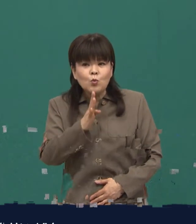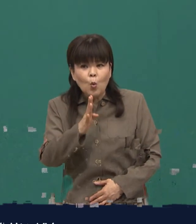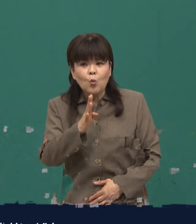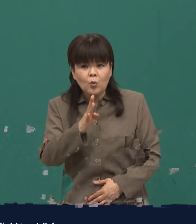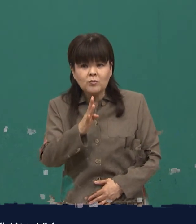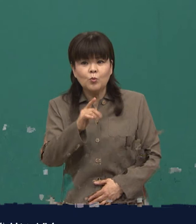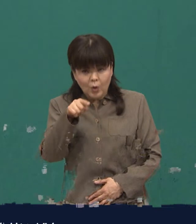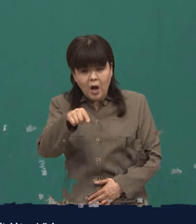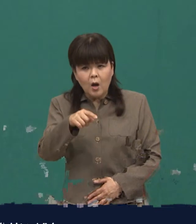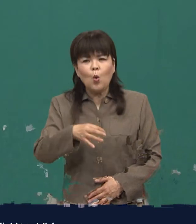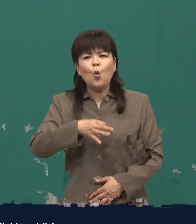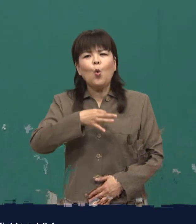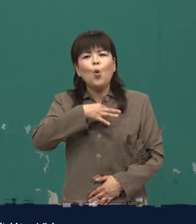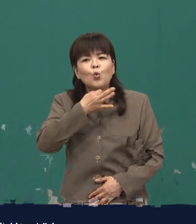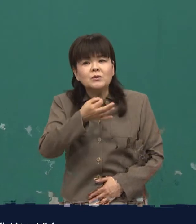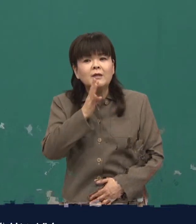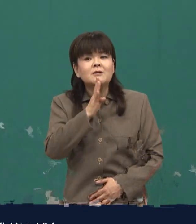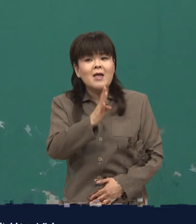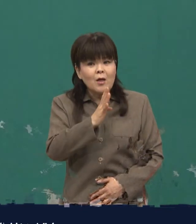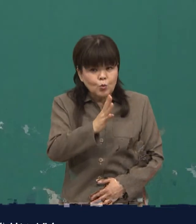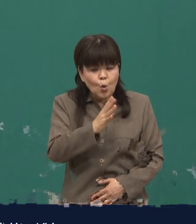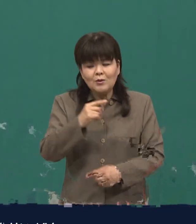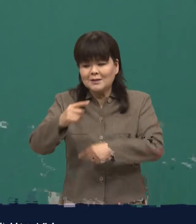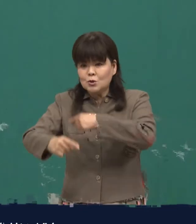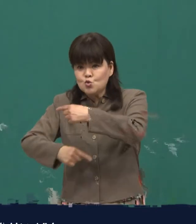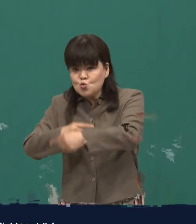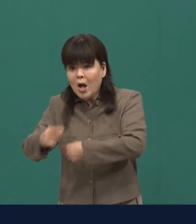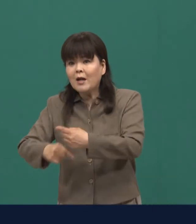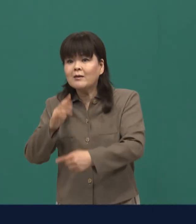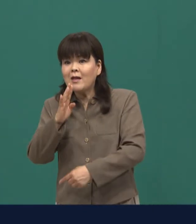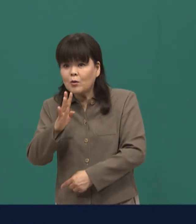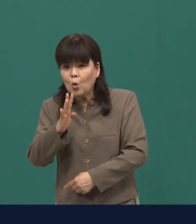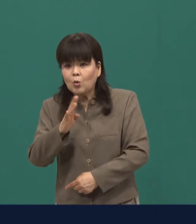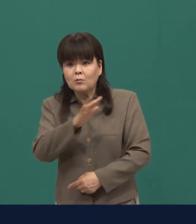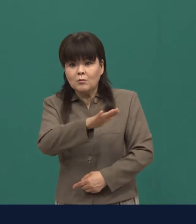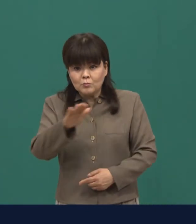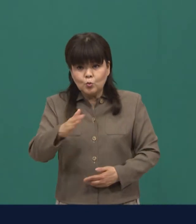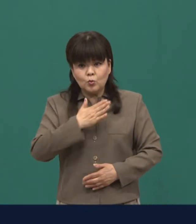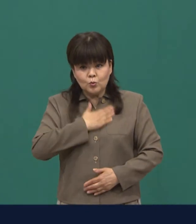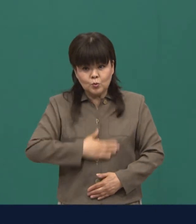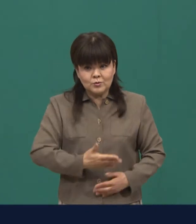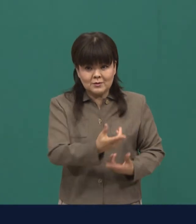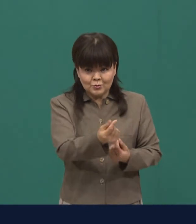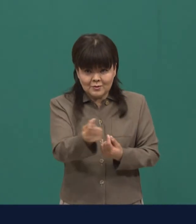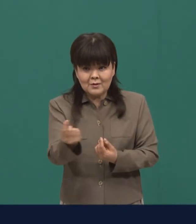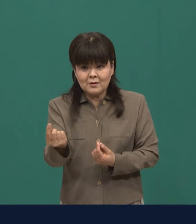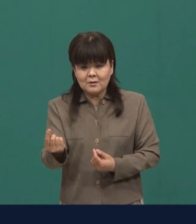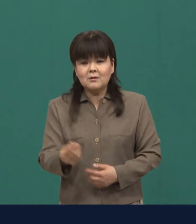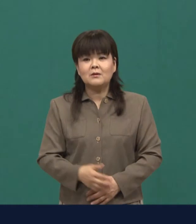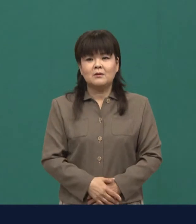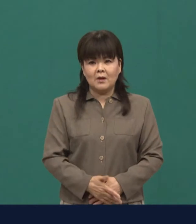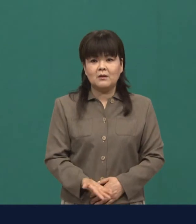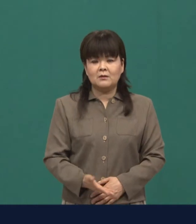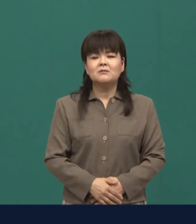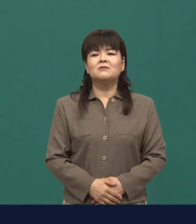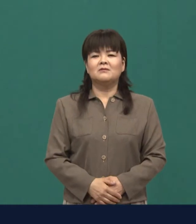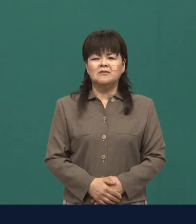皆さん、言語には音声言語と手話言語があることをご存知ですか？